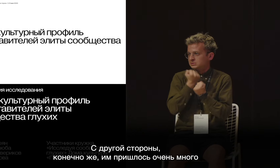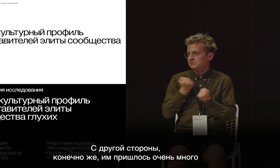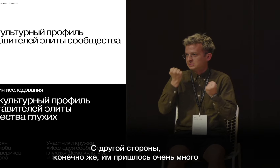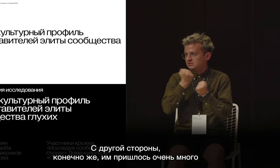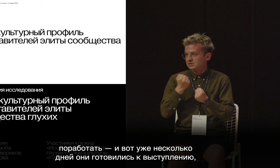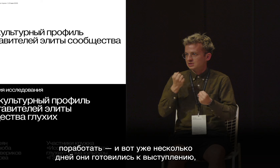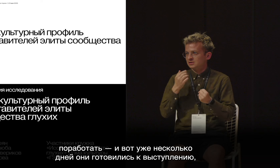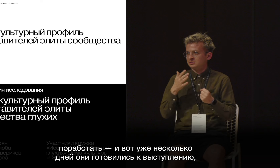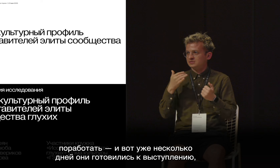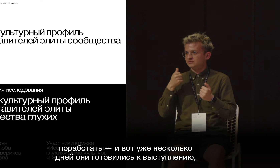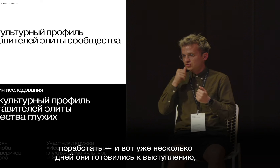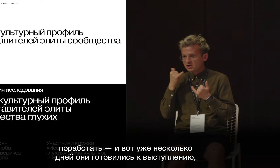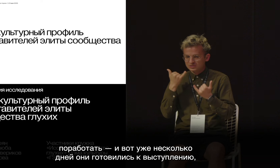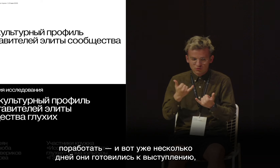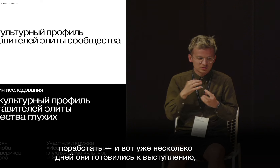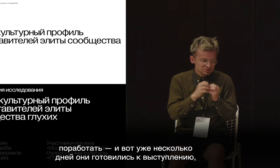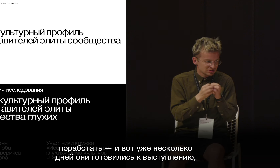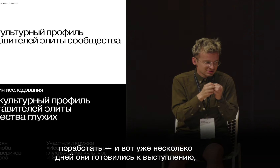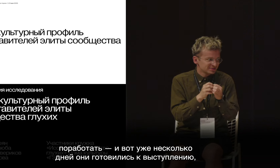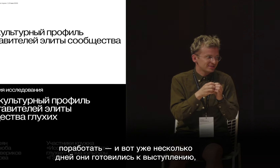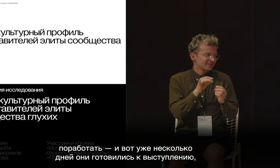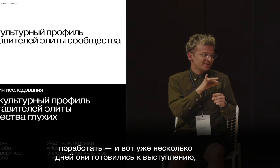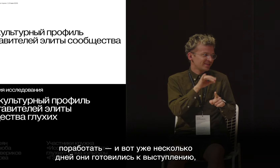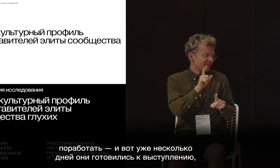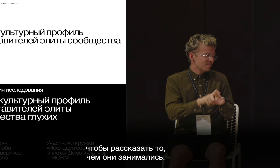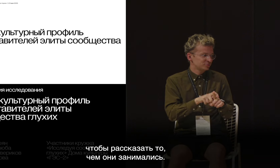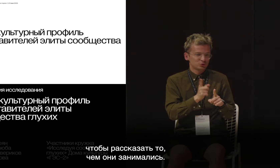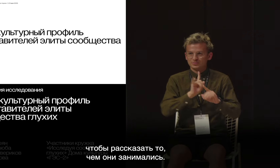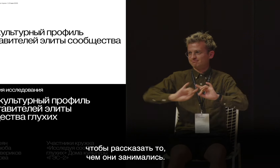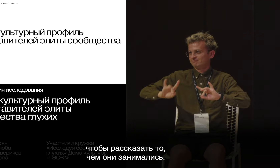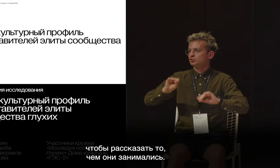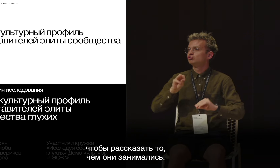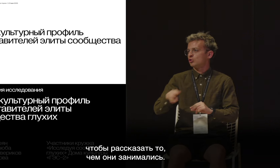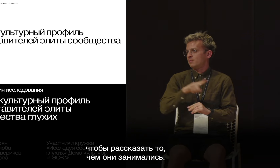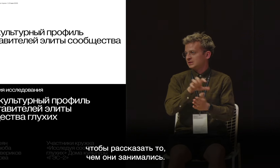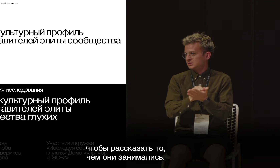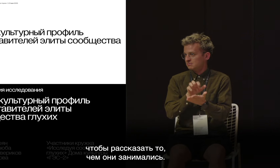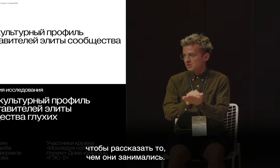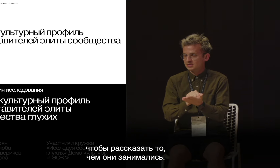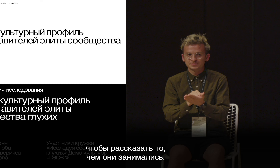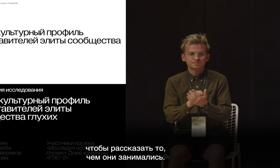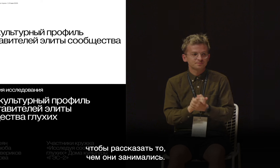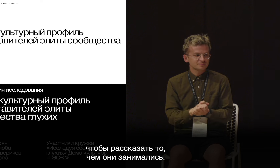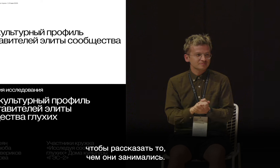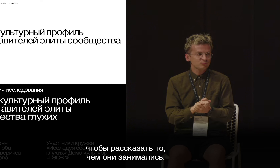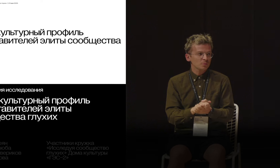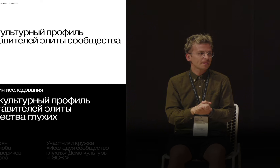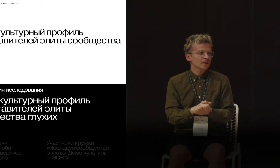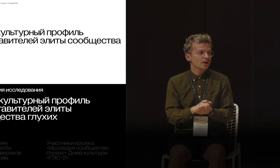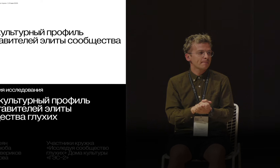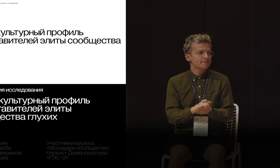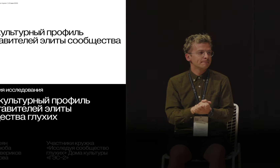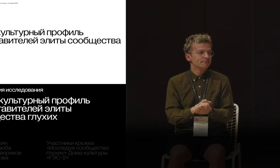стороны, конечно же, им пришлось очень много поработать и раньше, и вчера, и сегодня, чтобы они могли рассказать